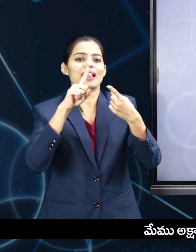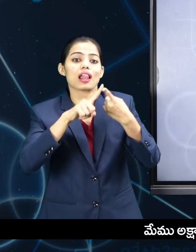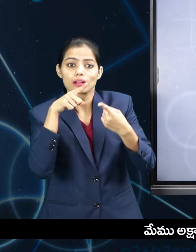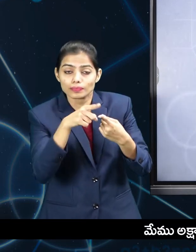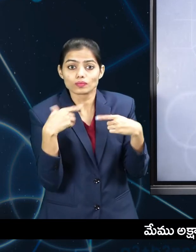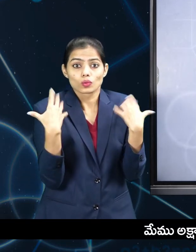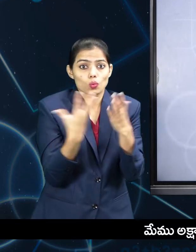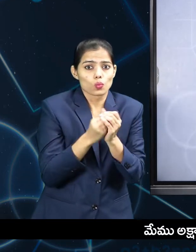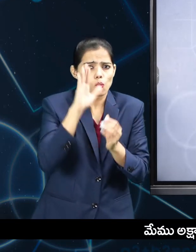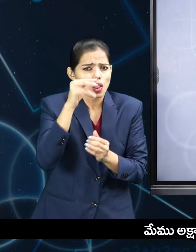పిలుస్తాము.